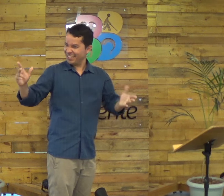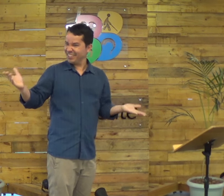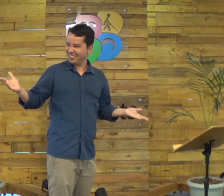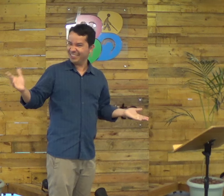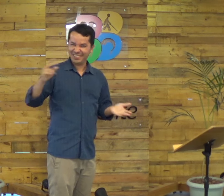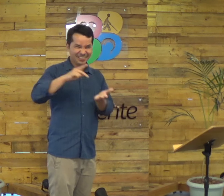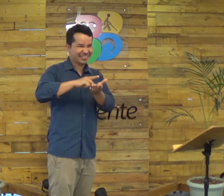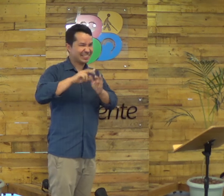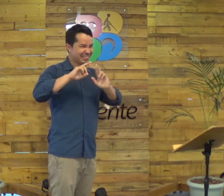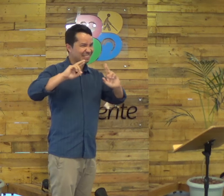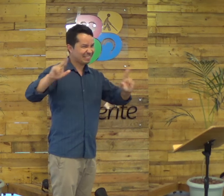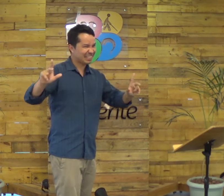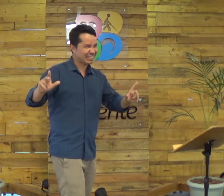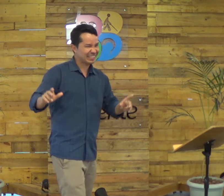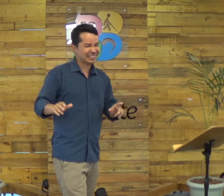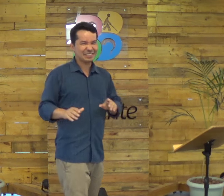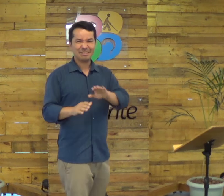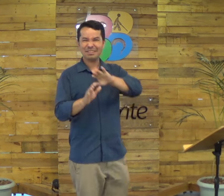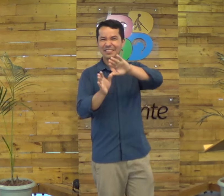Que estranho, né? É uma coisa diferente.